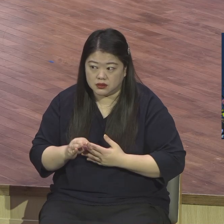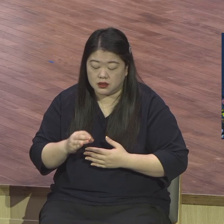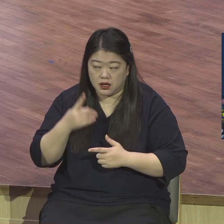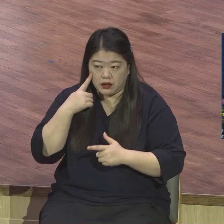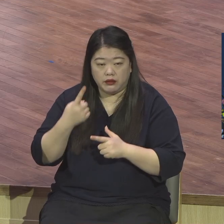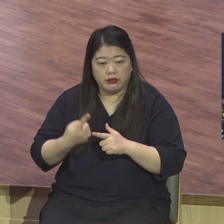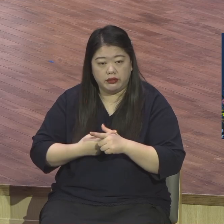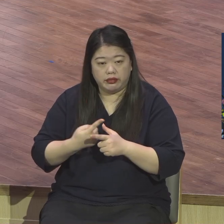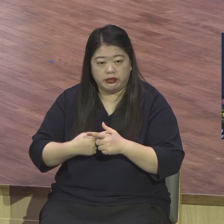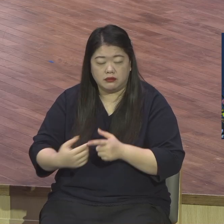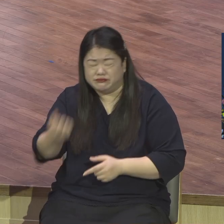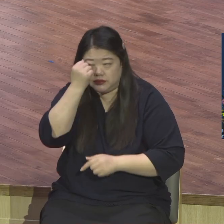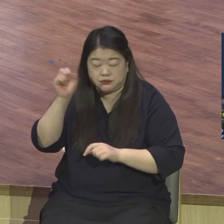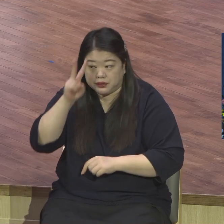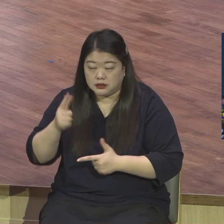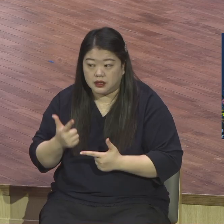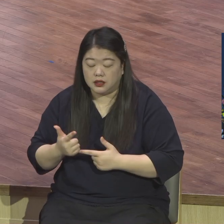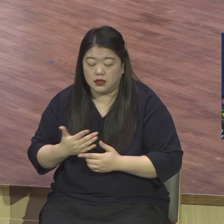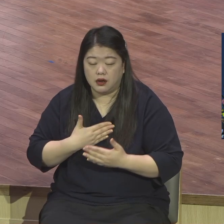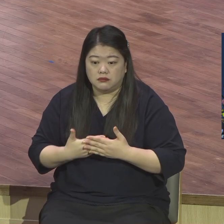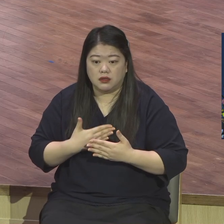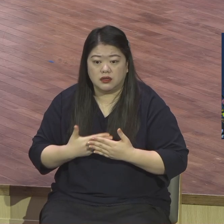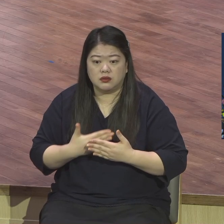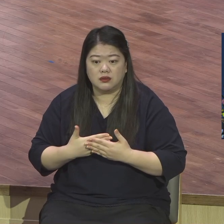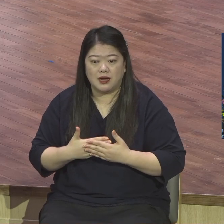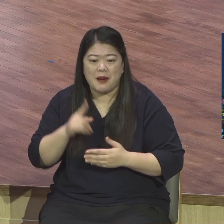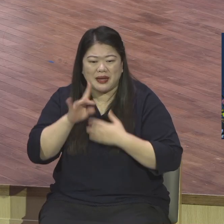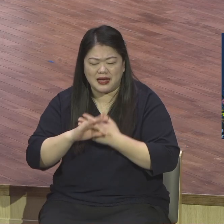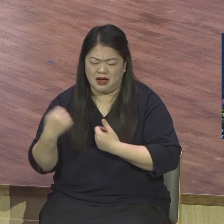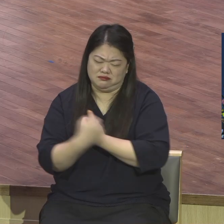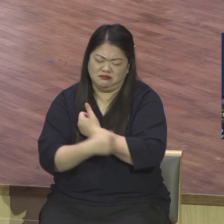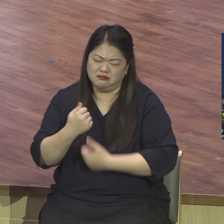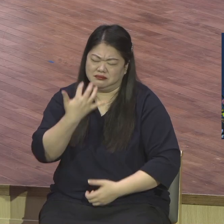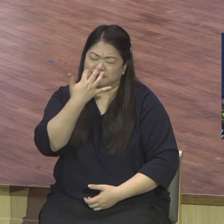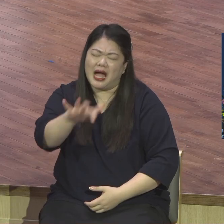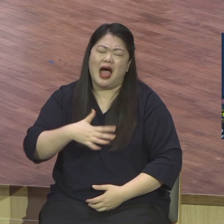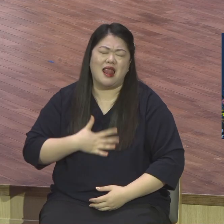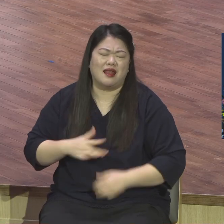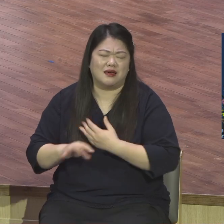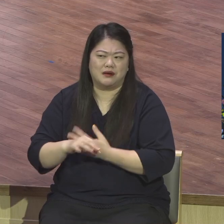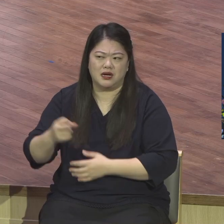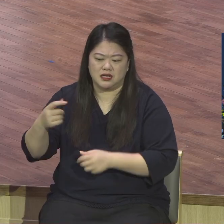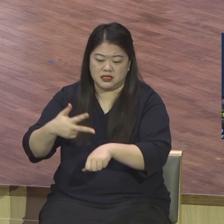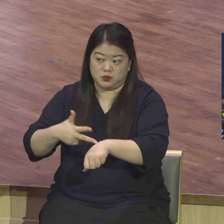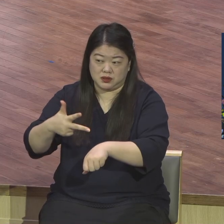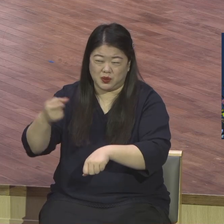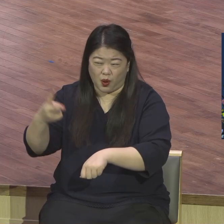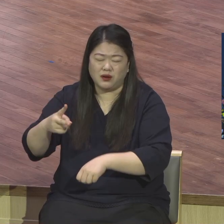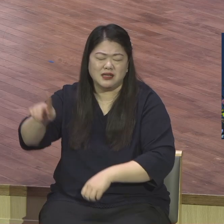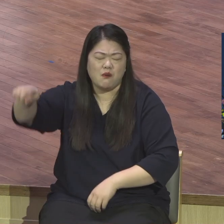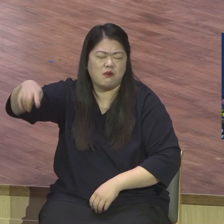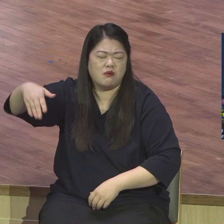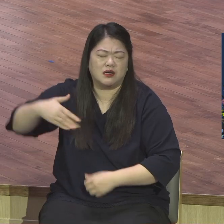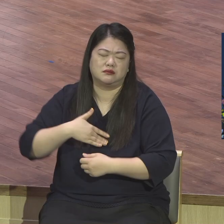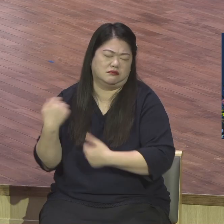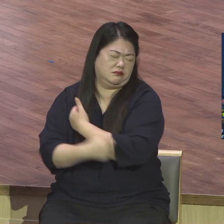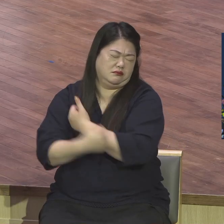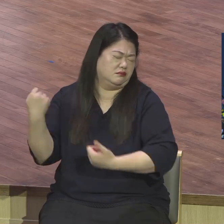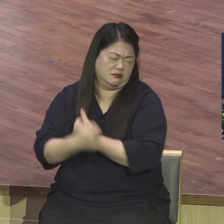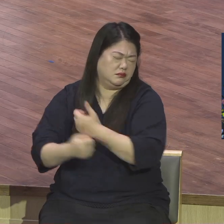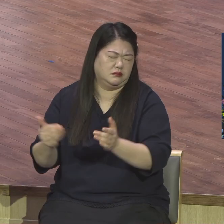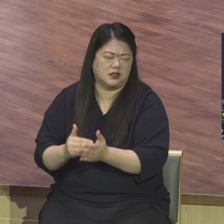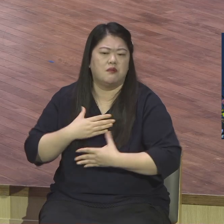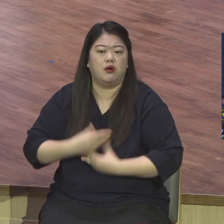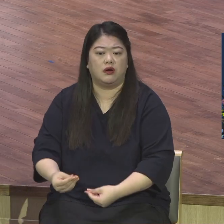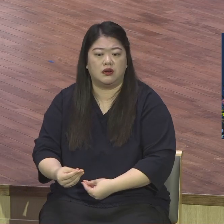깨우려고. 그런 경험 많잖아요, 군대에서. 오히려 막 정제 받아서 한 대 맞고 자는